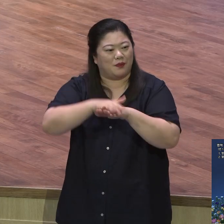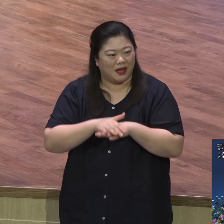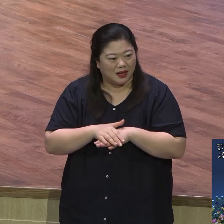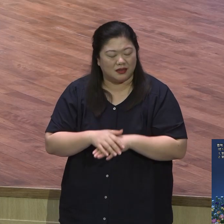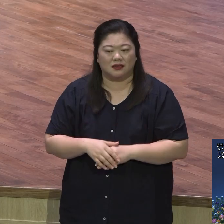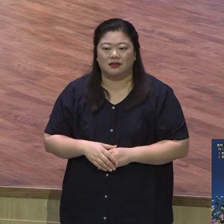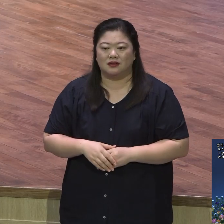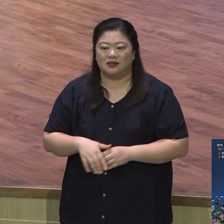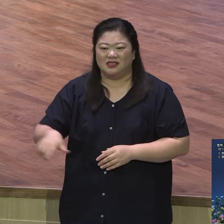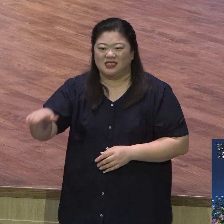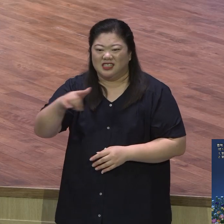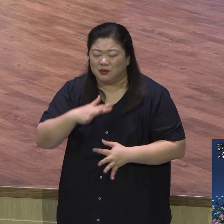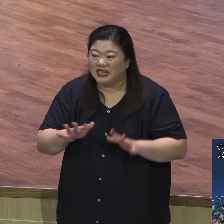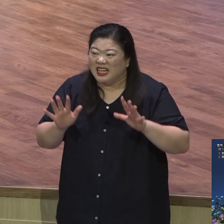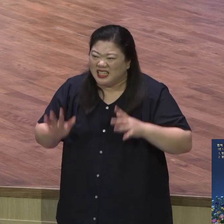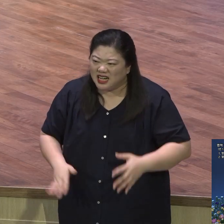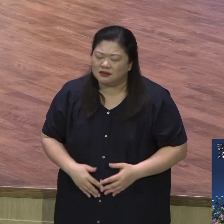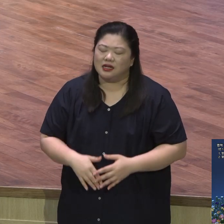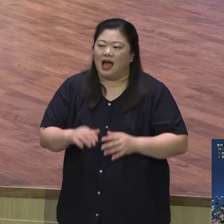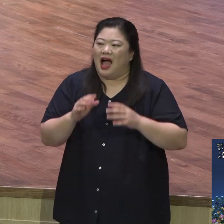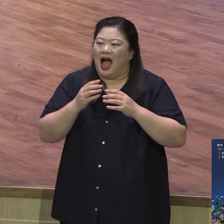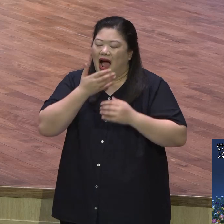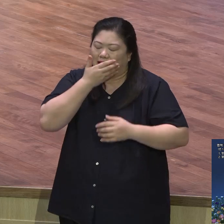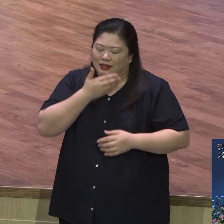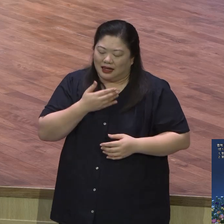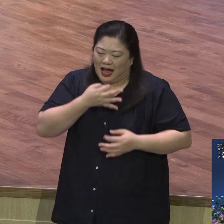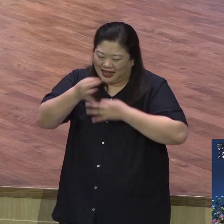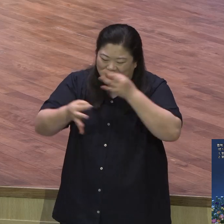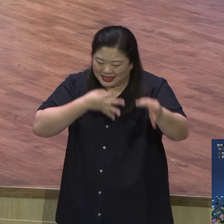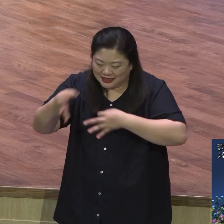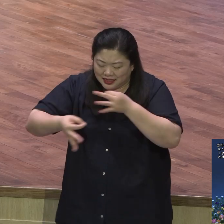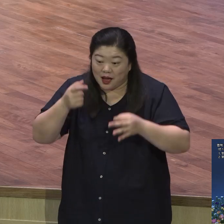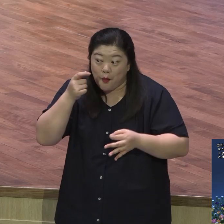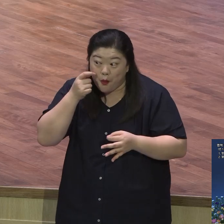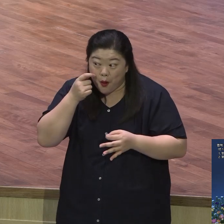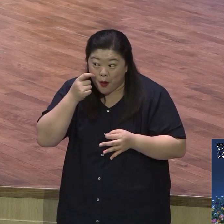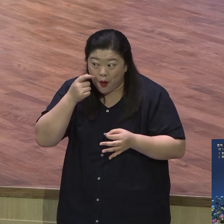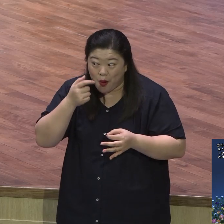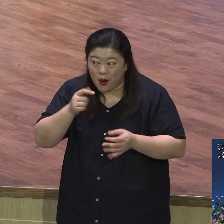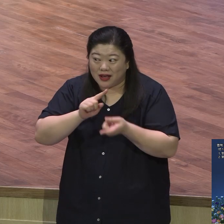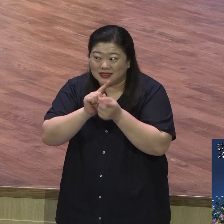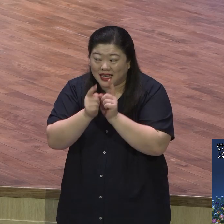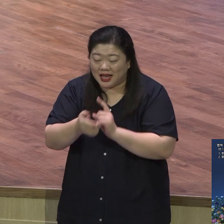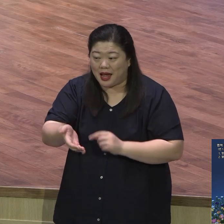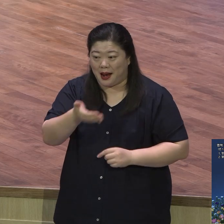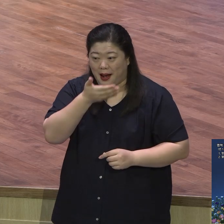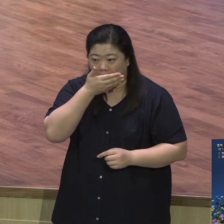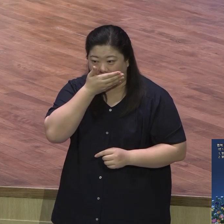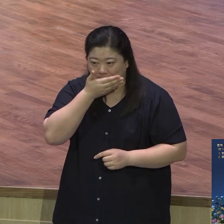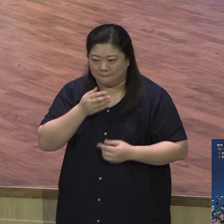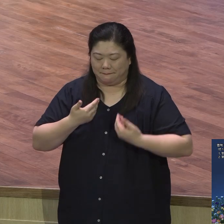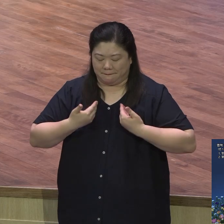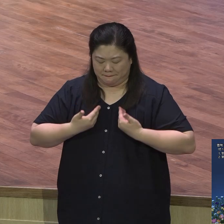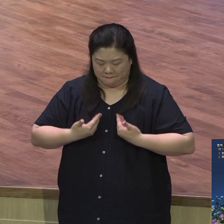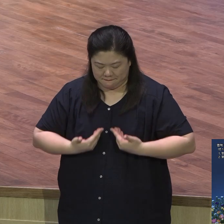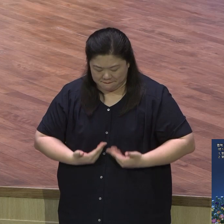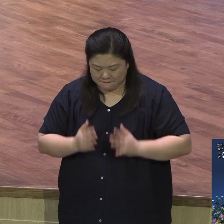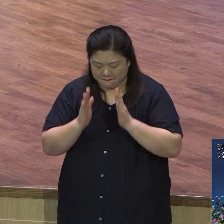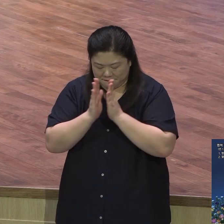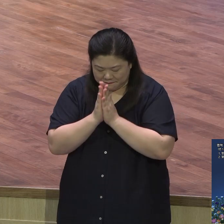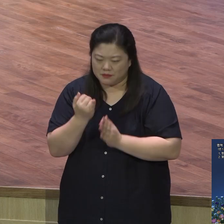소리 내서 기도를 할 수 없는 상황이니까 그렇게 여러분 가슴 속에 뜨거운 가슴을 가지고 하나님 나는 영적 군사입니다